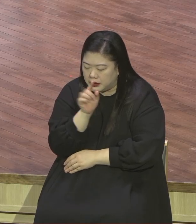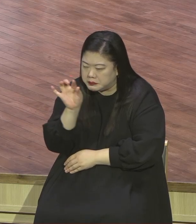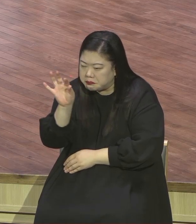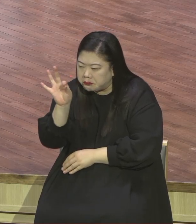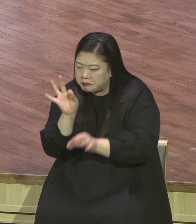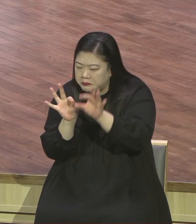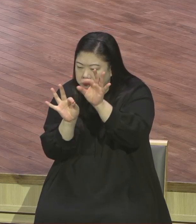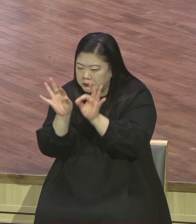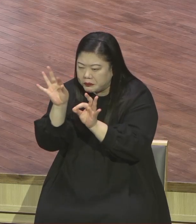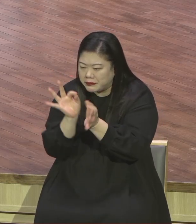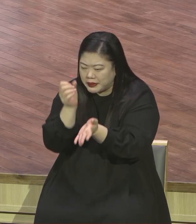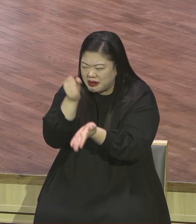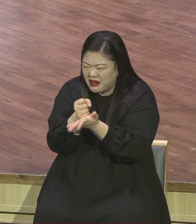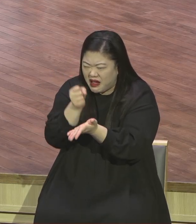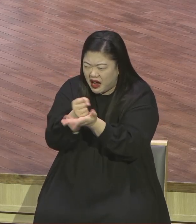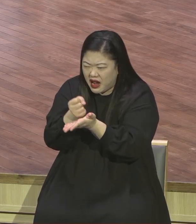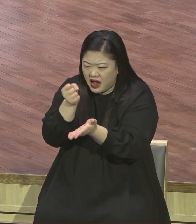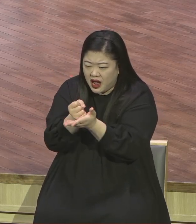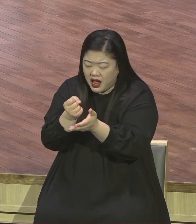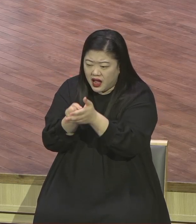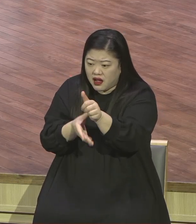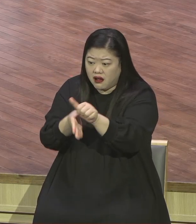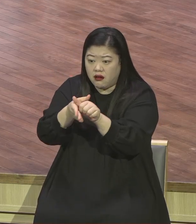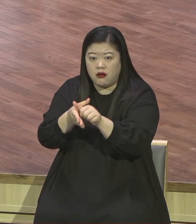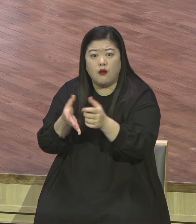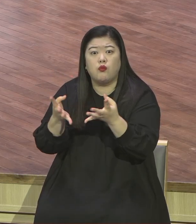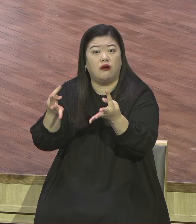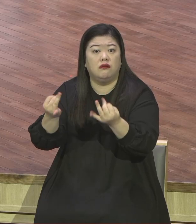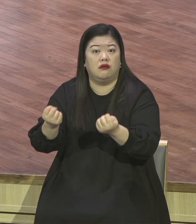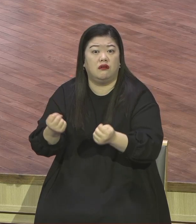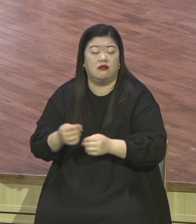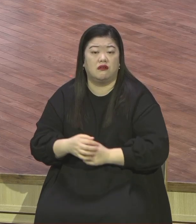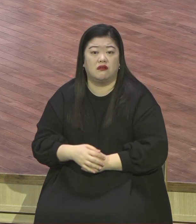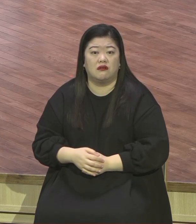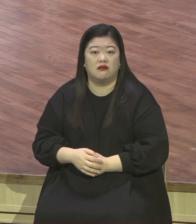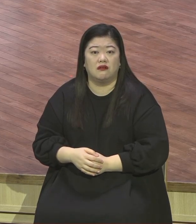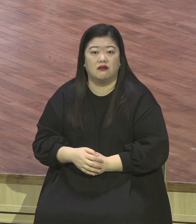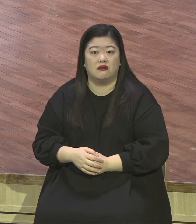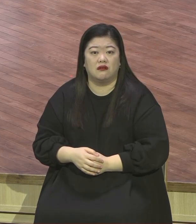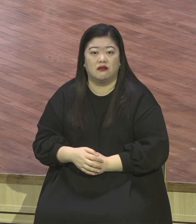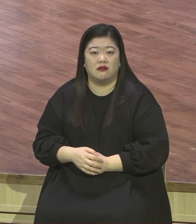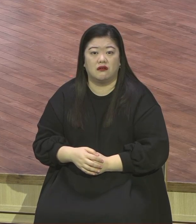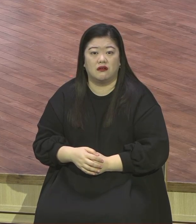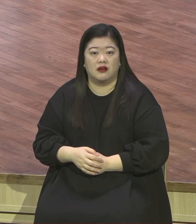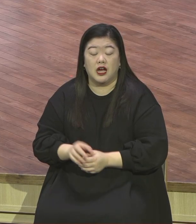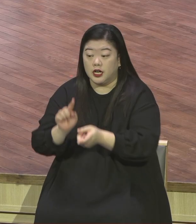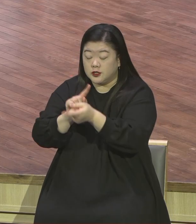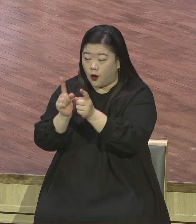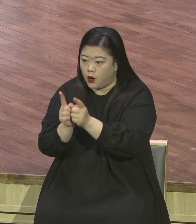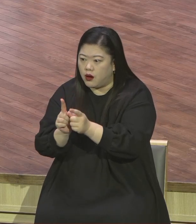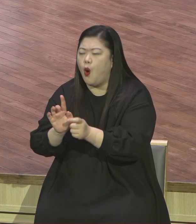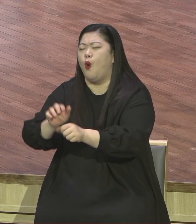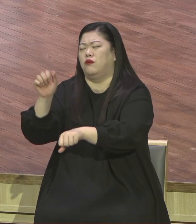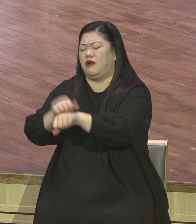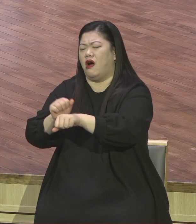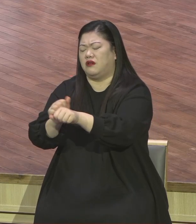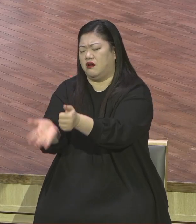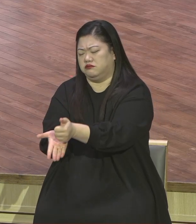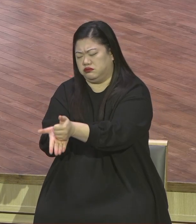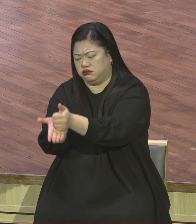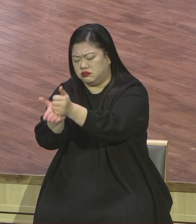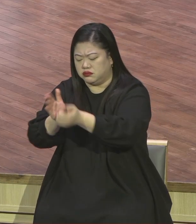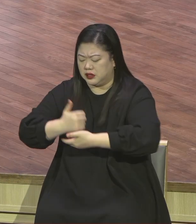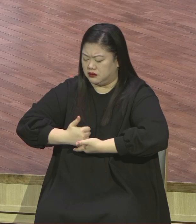살리고 세워주는 모습이 아니라 어떻게 해서든지 서로를 끌어땅기고 낮추고 죽이겠다.